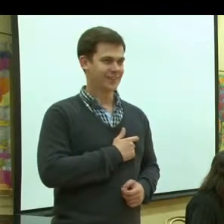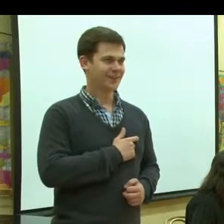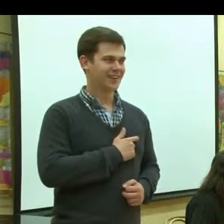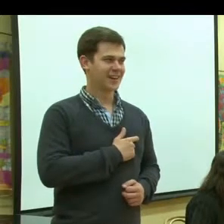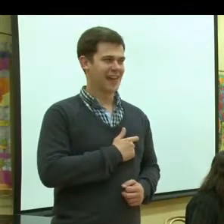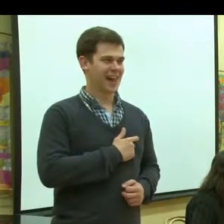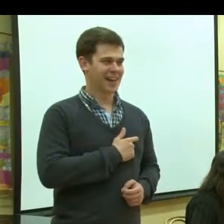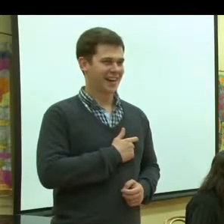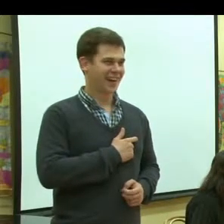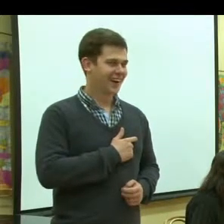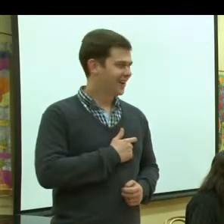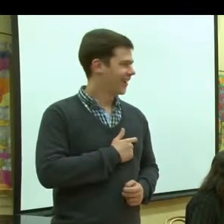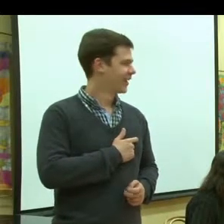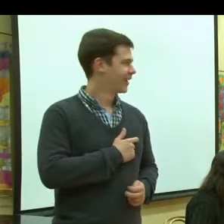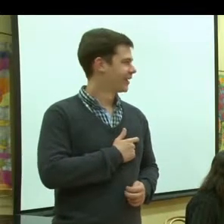jest...